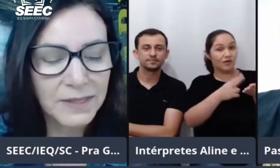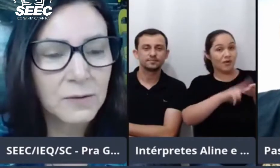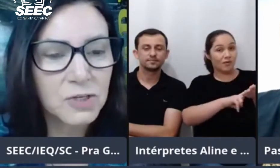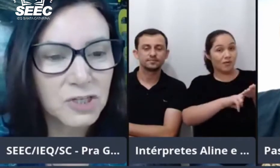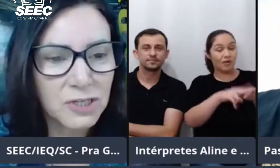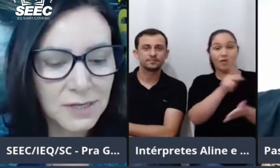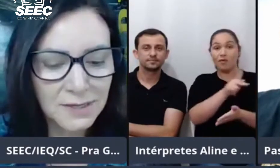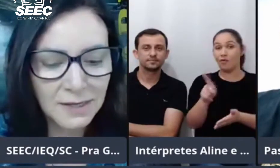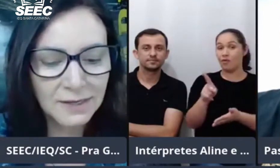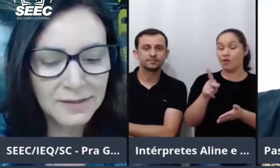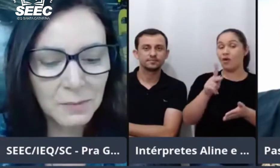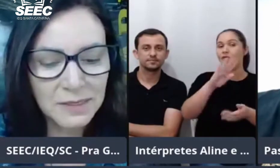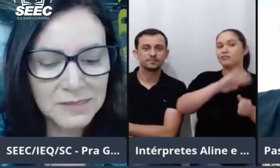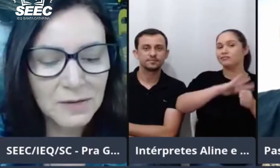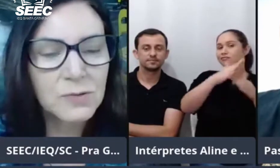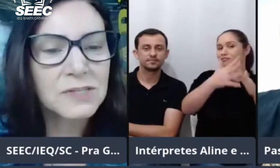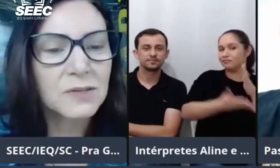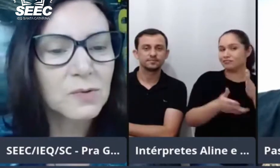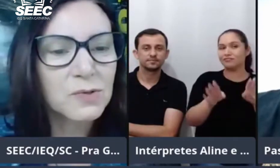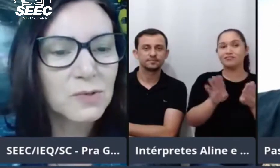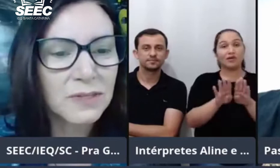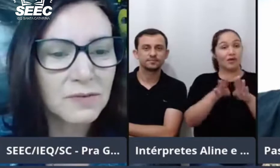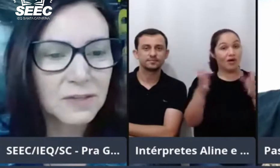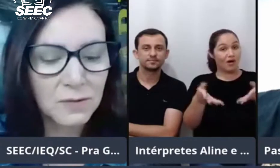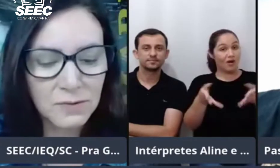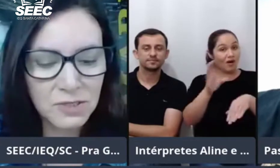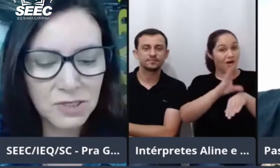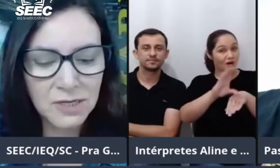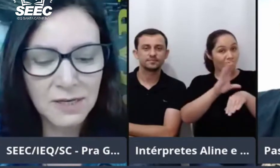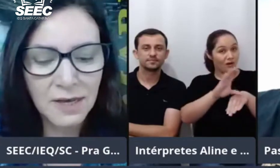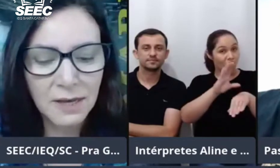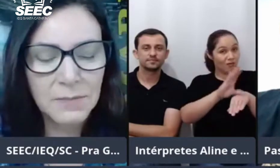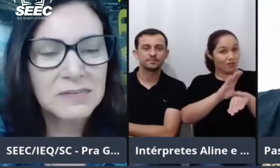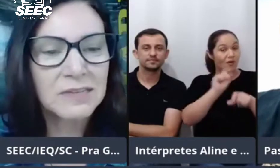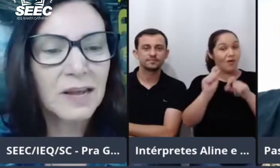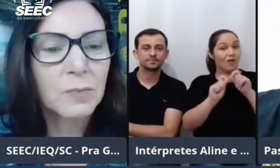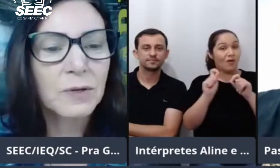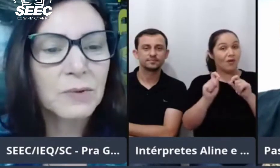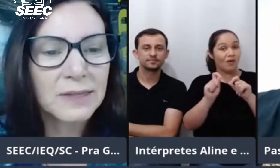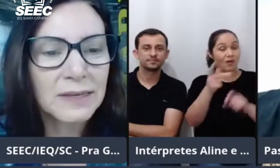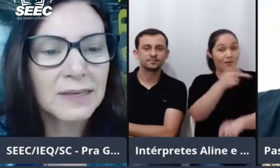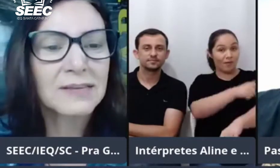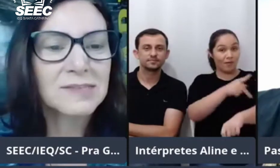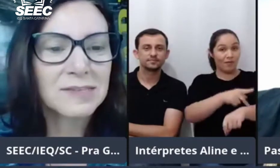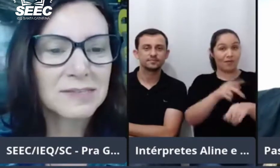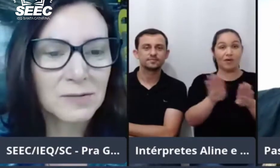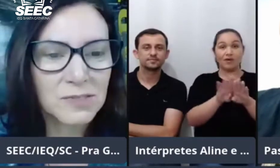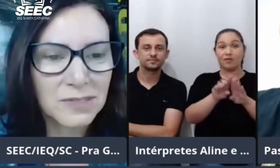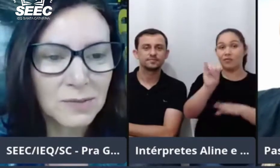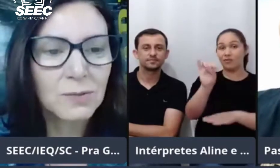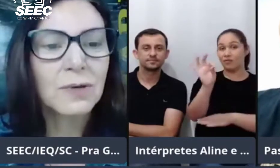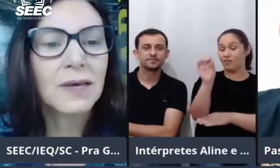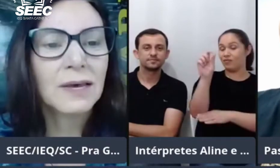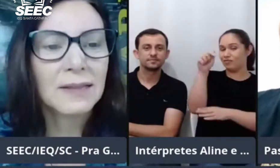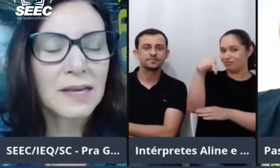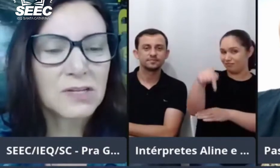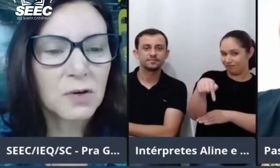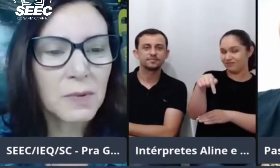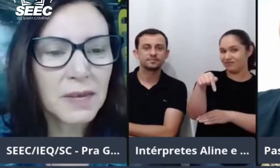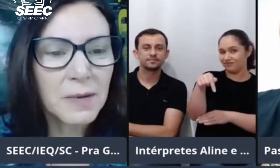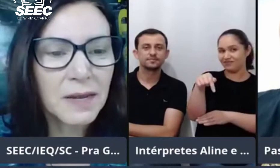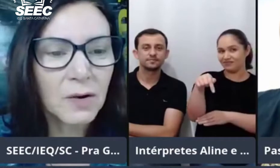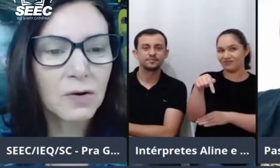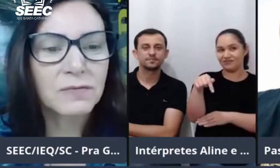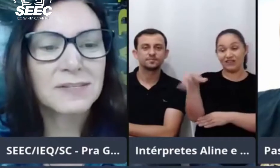graduanda em Pedagogia, e também está cursando o curso livre de Teologia, ministrado pelo ITQ SC 05, da